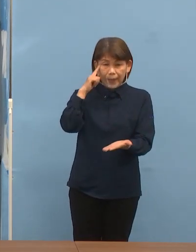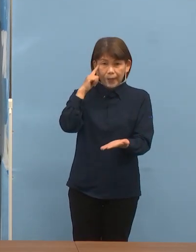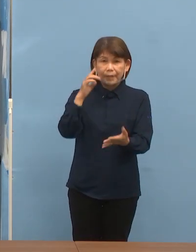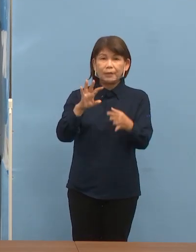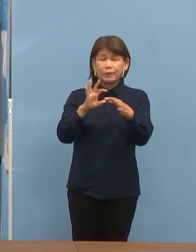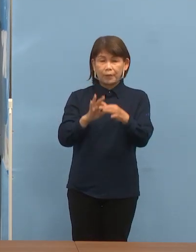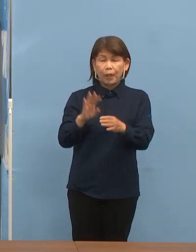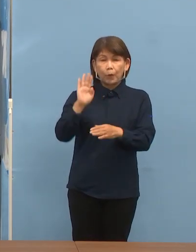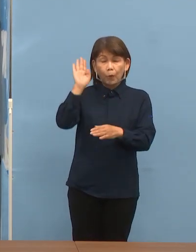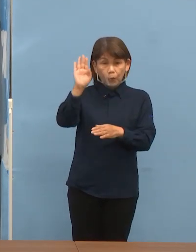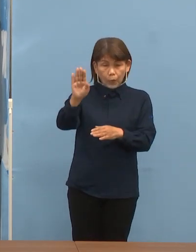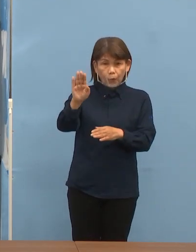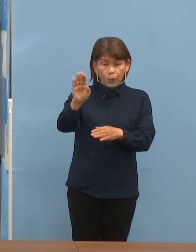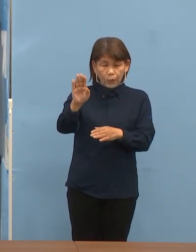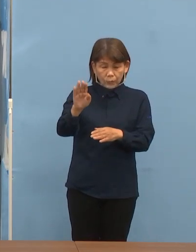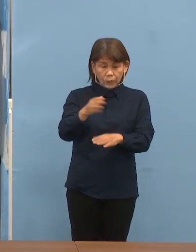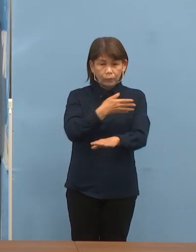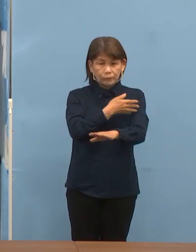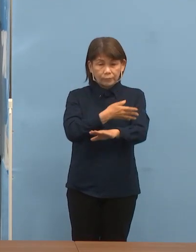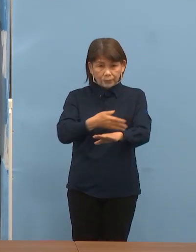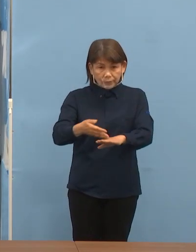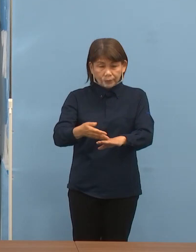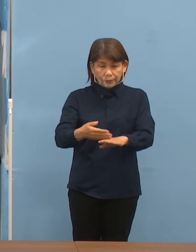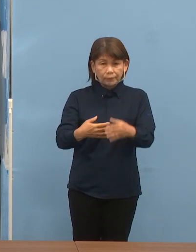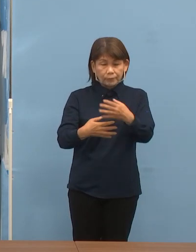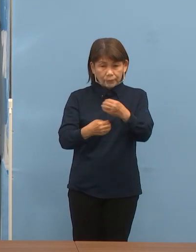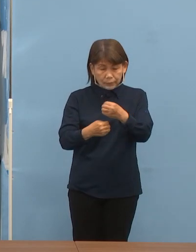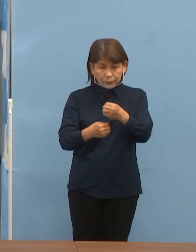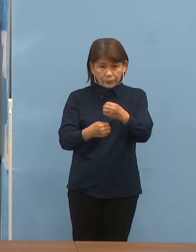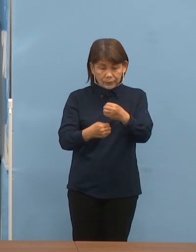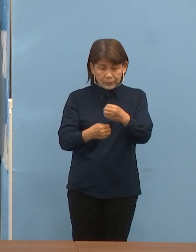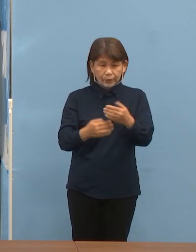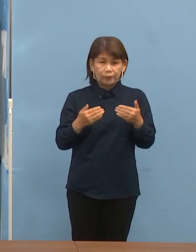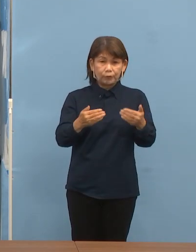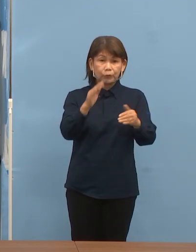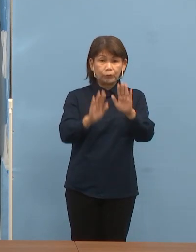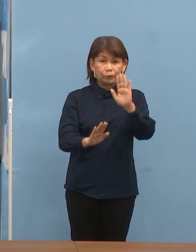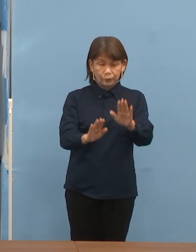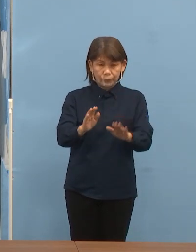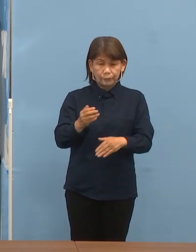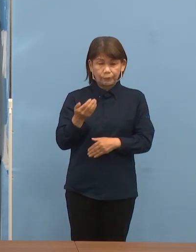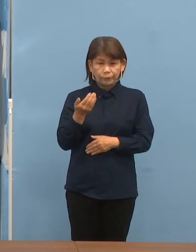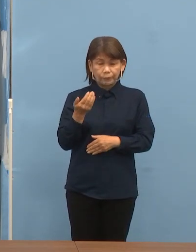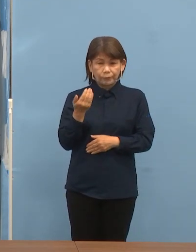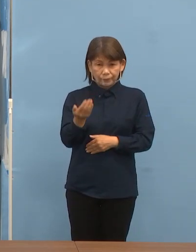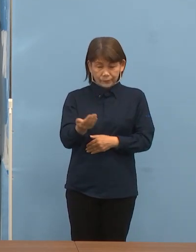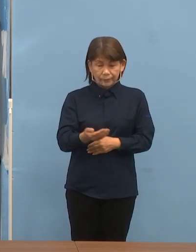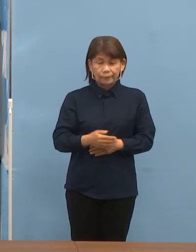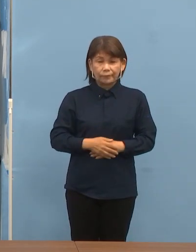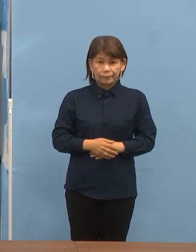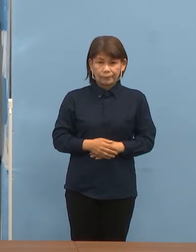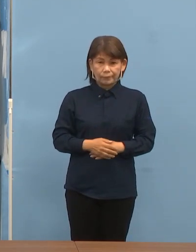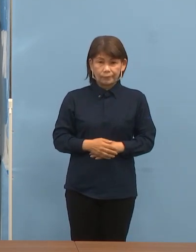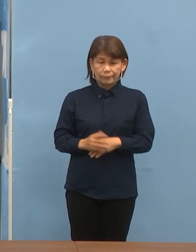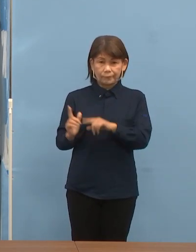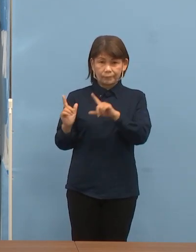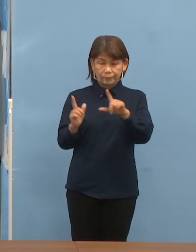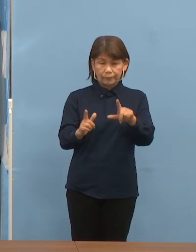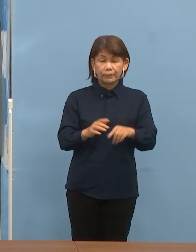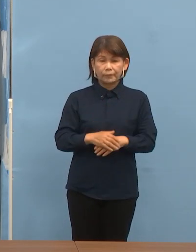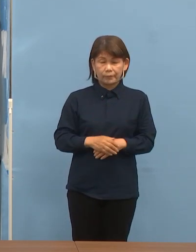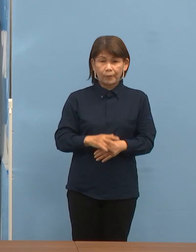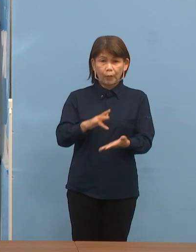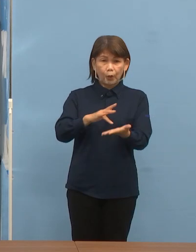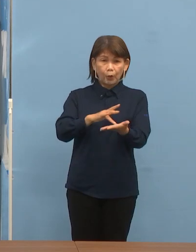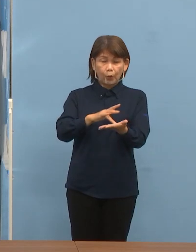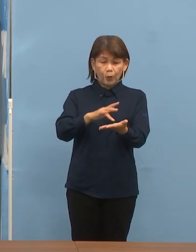や進捗状況や体制などについて教えてください。 今の4回目です